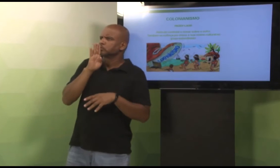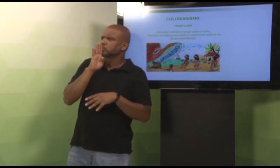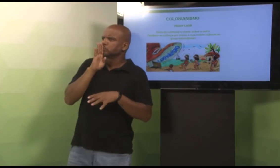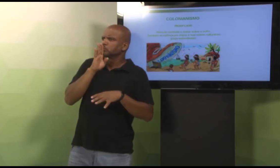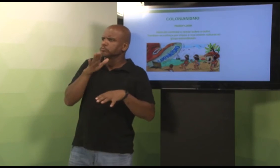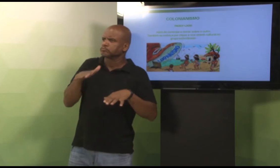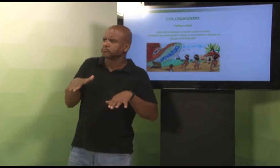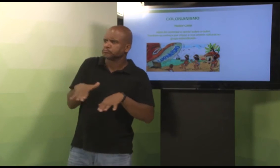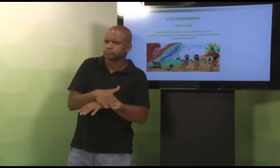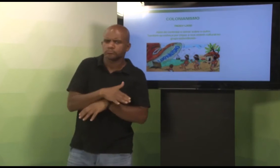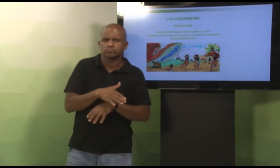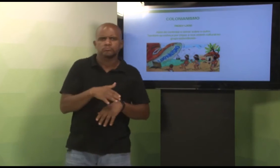colonizou os índios que estavam ali.